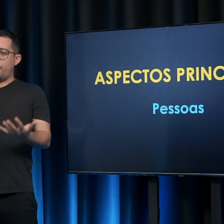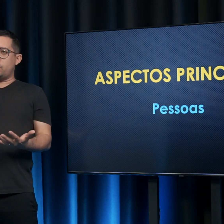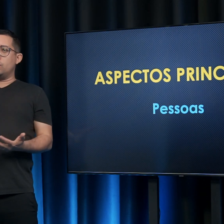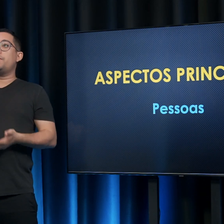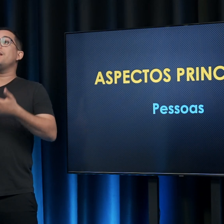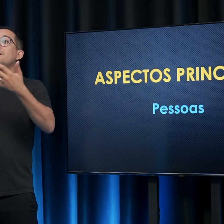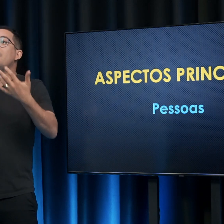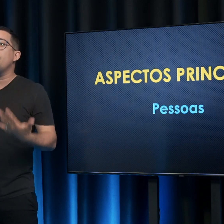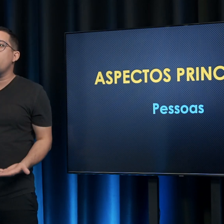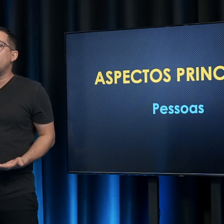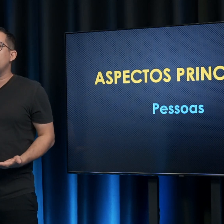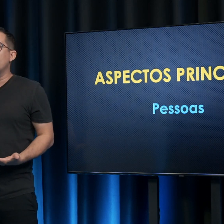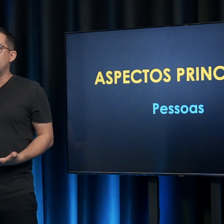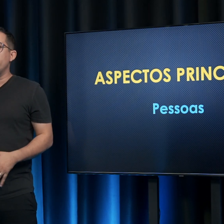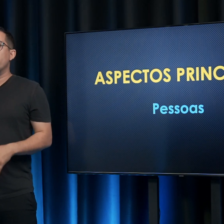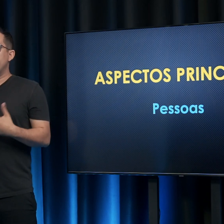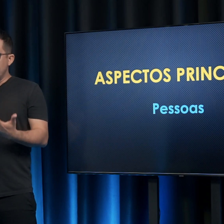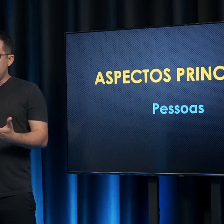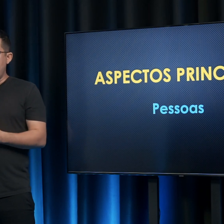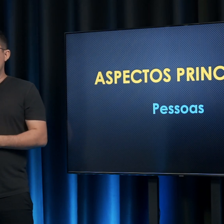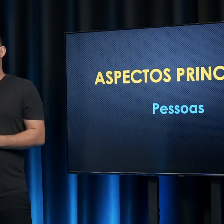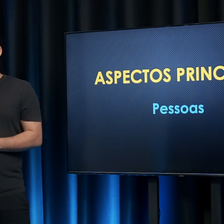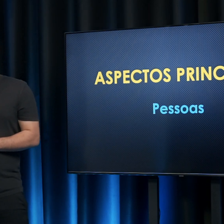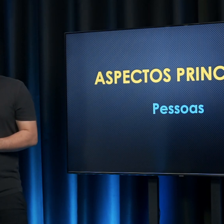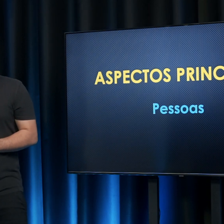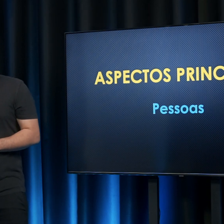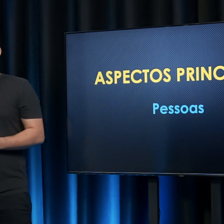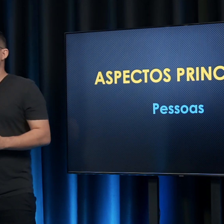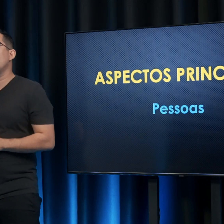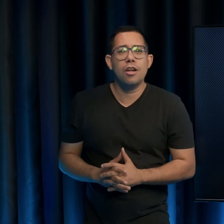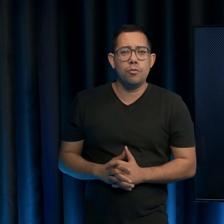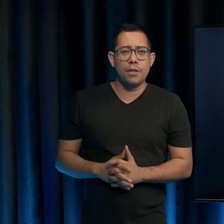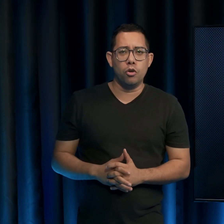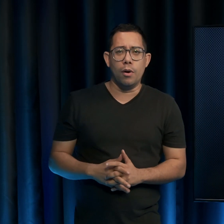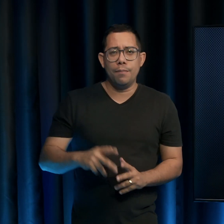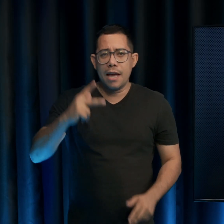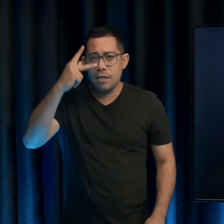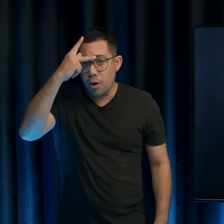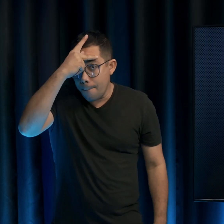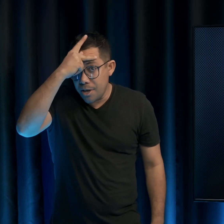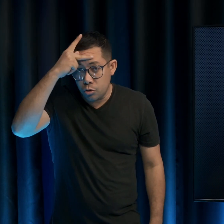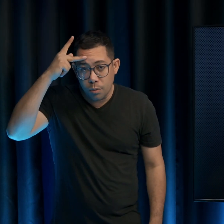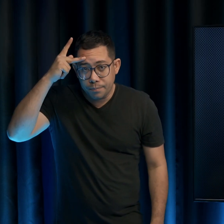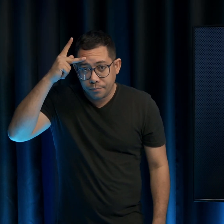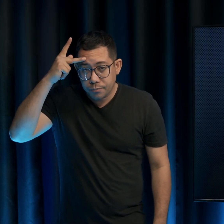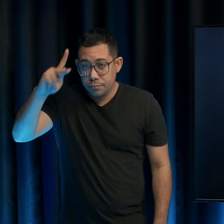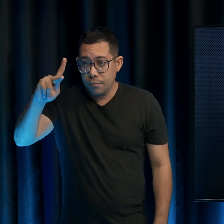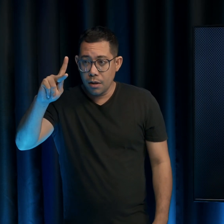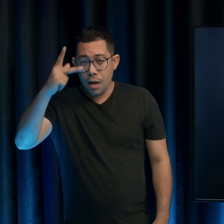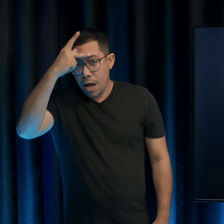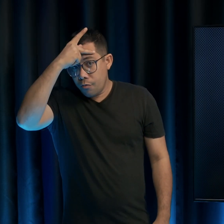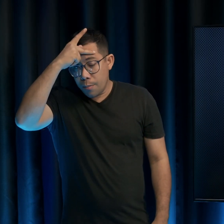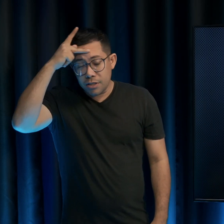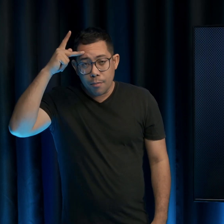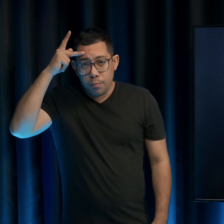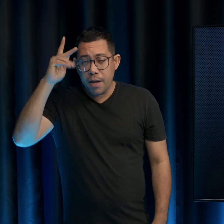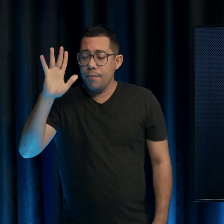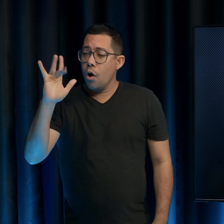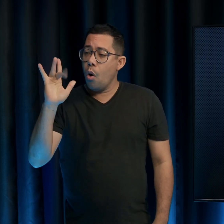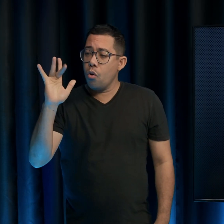pessoas, para descrever pessoas. Por quê? Porque em língua de sinais, qual que é o sinal de pessoa? É esse aqui, ó, pessoa. Forma da mão em P, ou com o